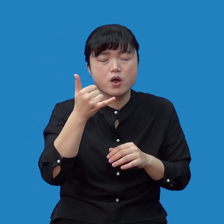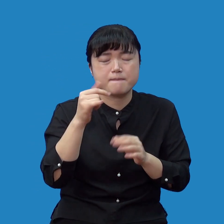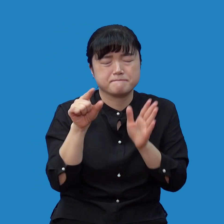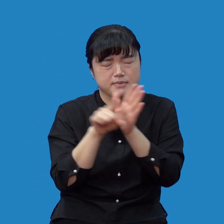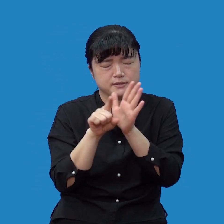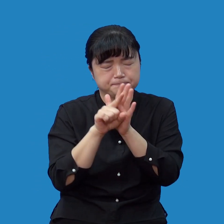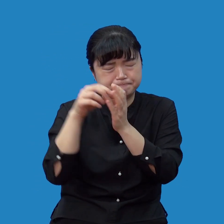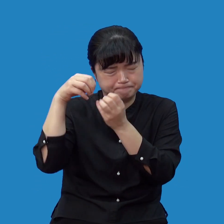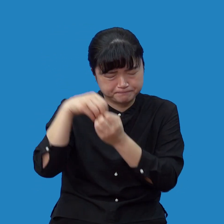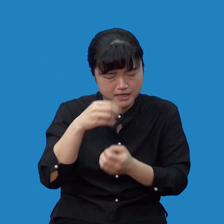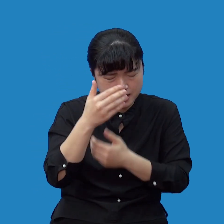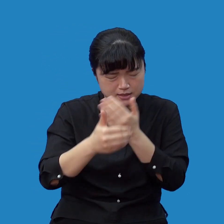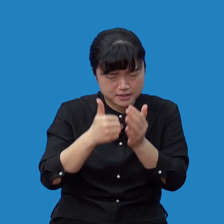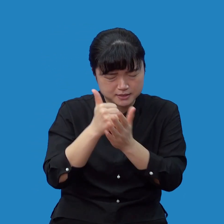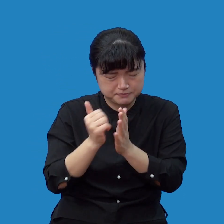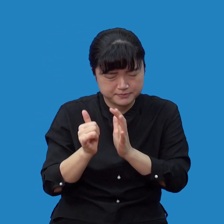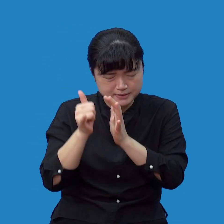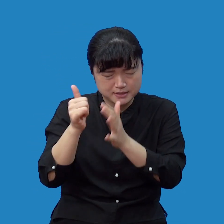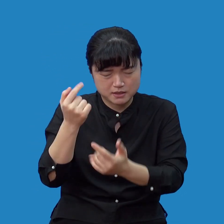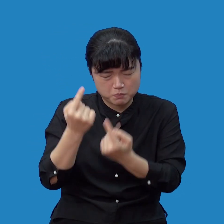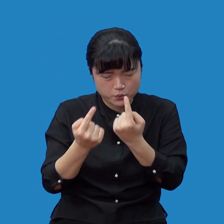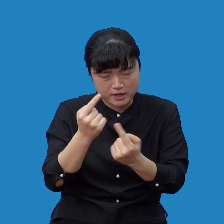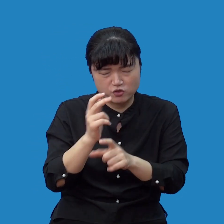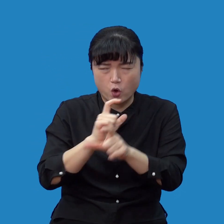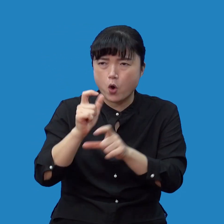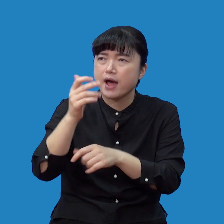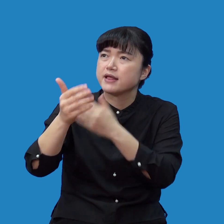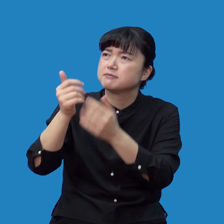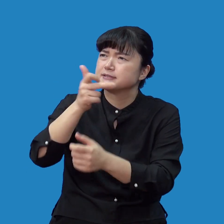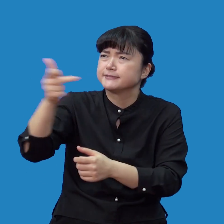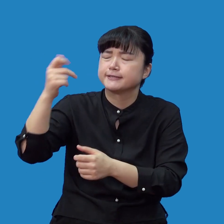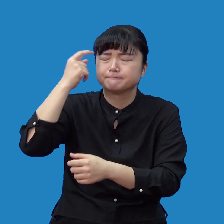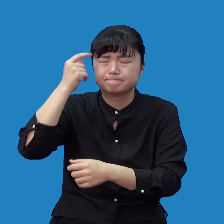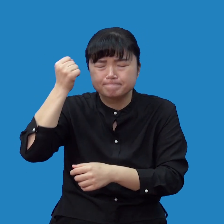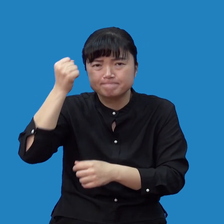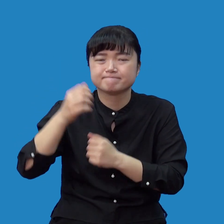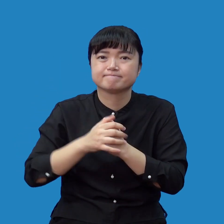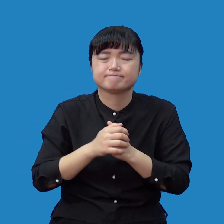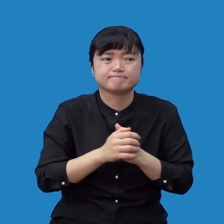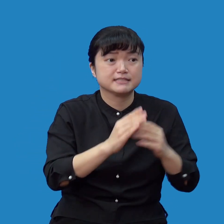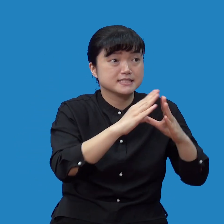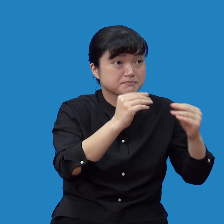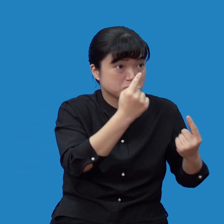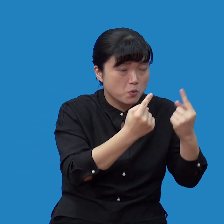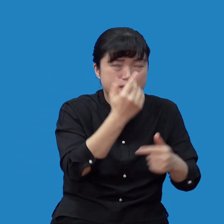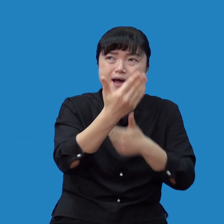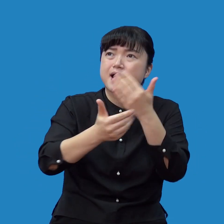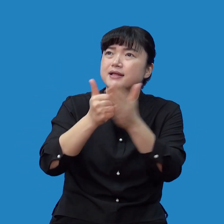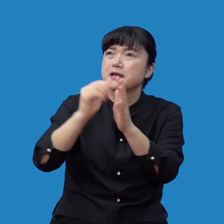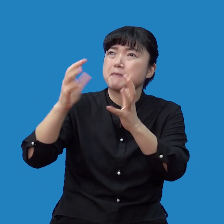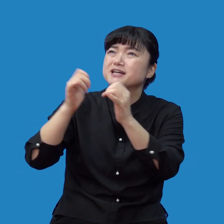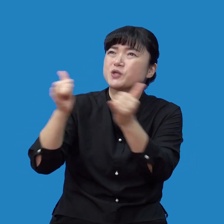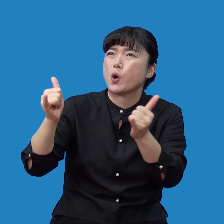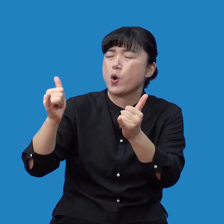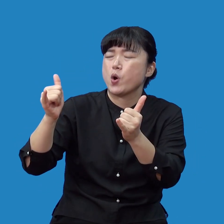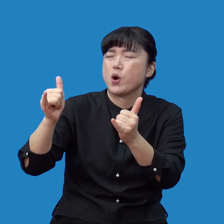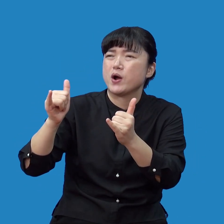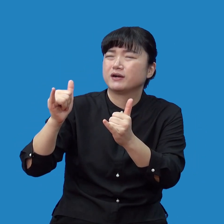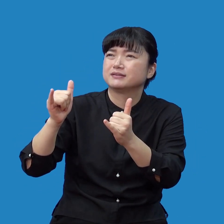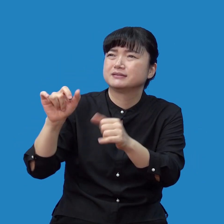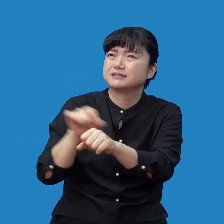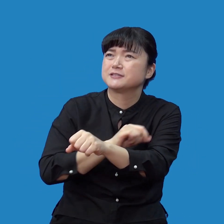하나님을 세상보다 더 크게 본 것이죠. 이집트 내 왕족보다 하나님의 백성이 되는 특권이 더 크다, 그렇게